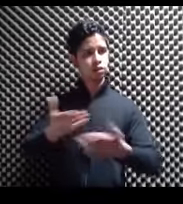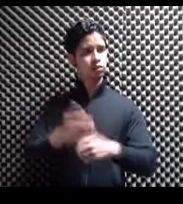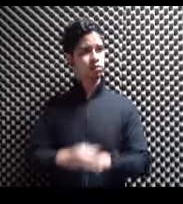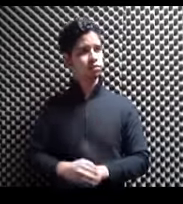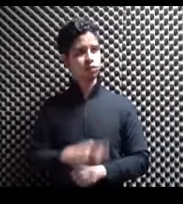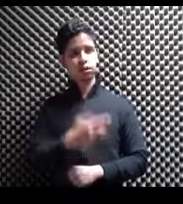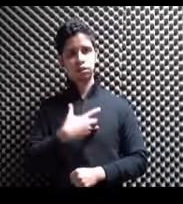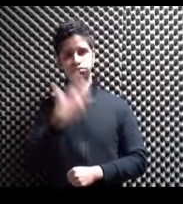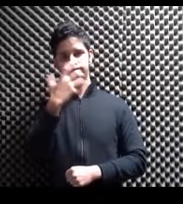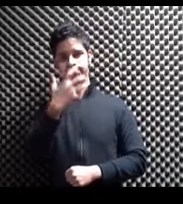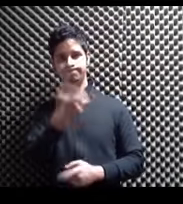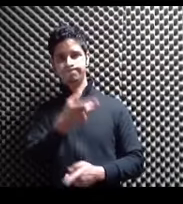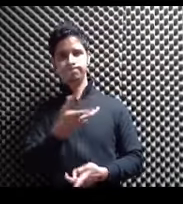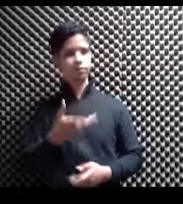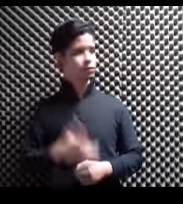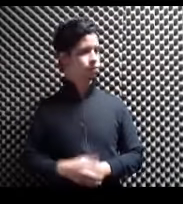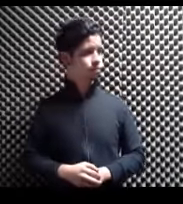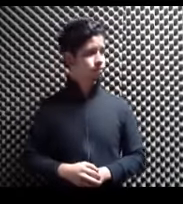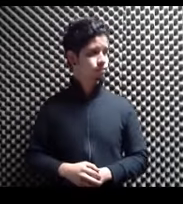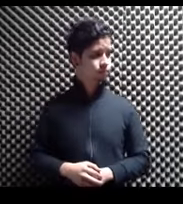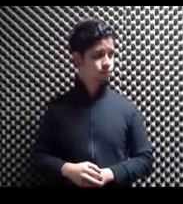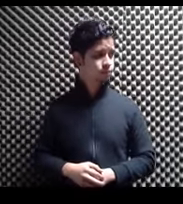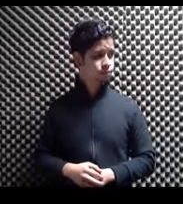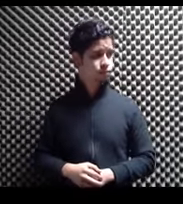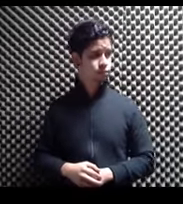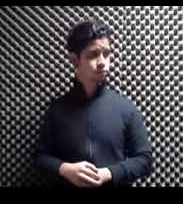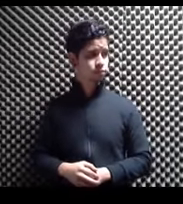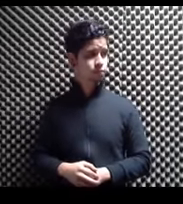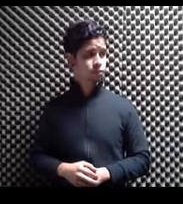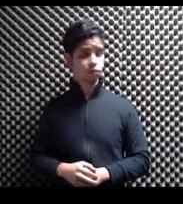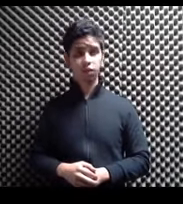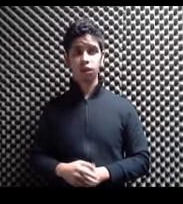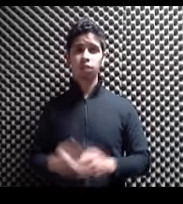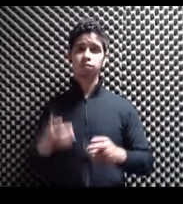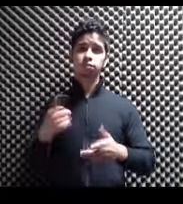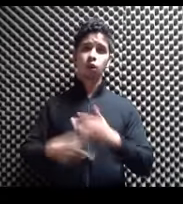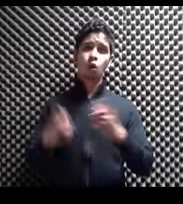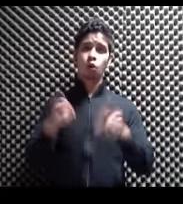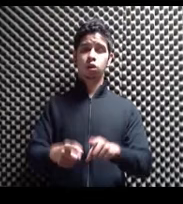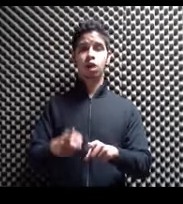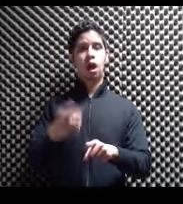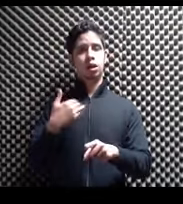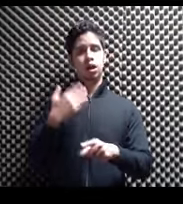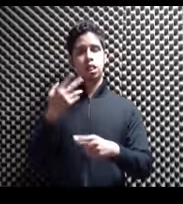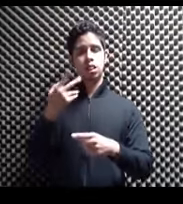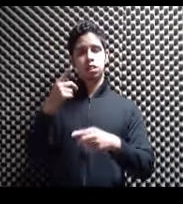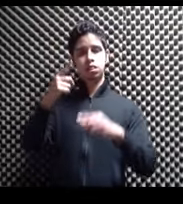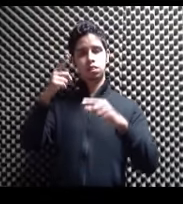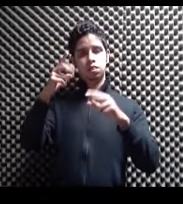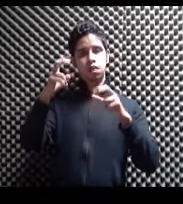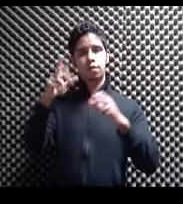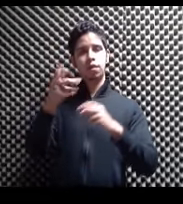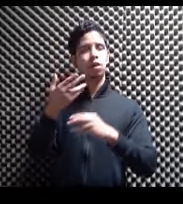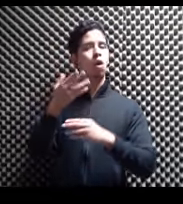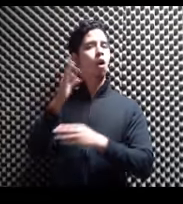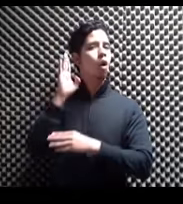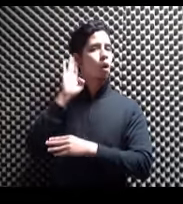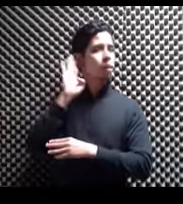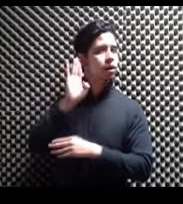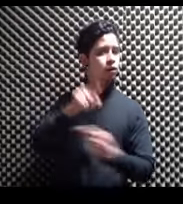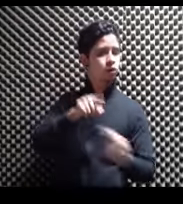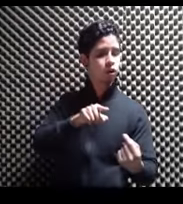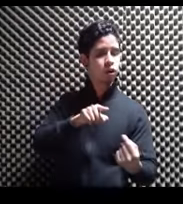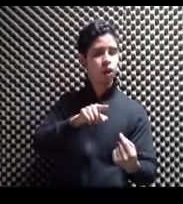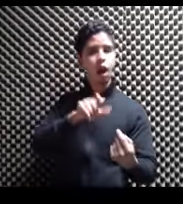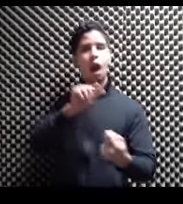Fiscalizamos muy mal. Sí, pero también. Entonces ahí pasamos de los perritos a los perritos. Rescátame, Knock. Esto